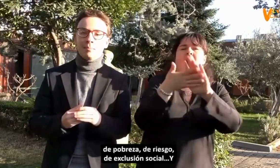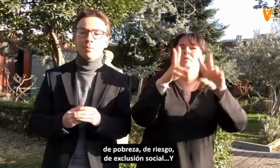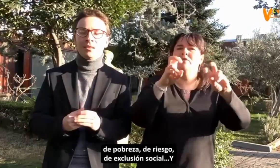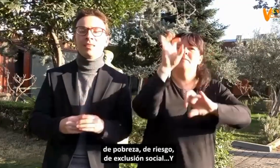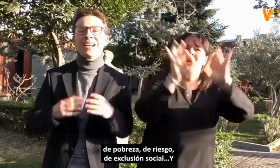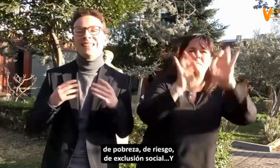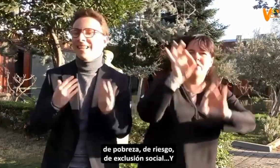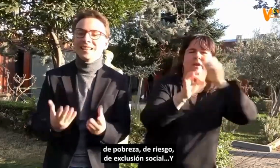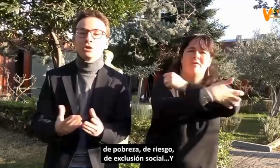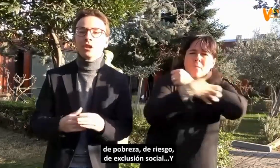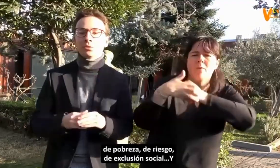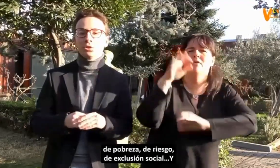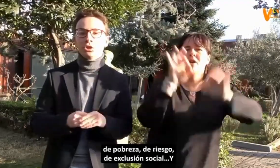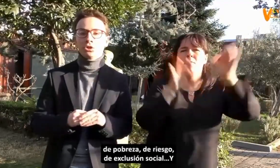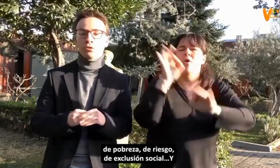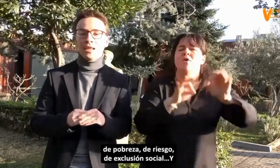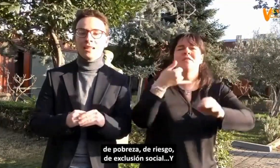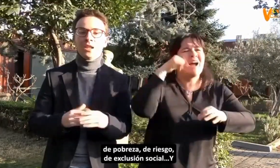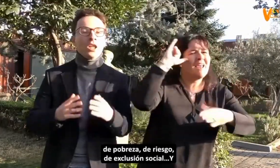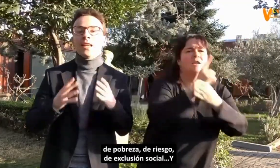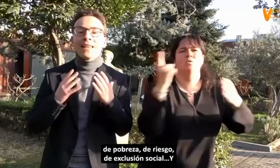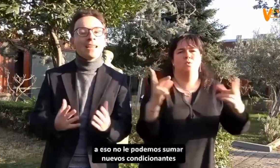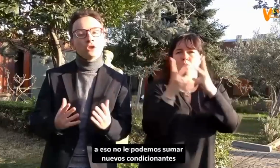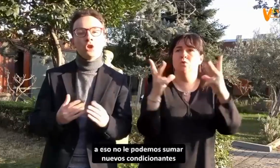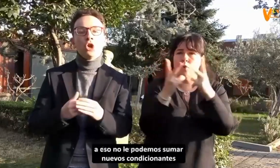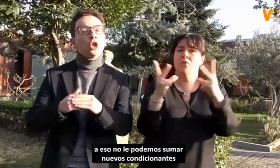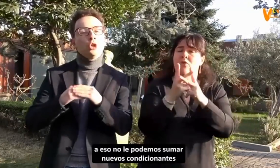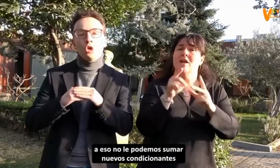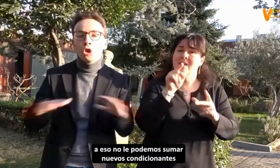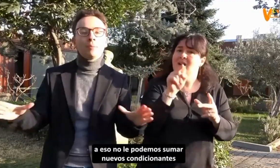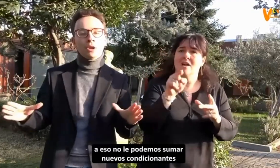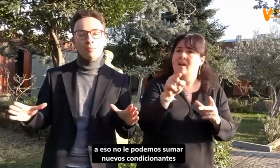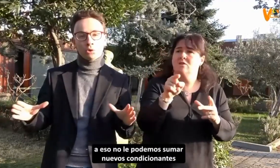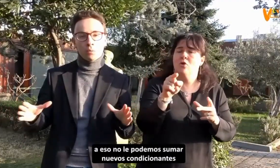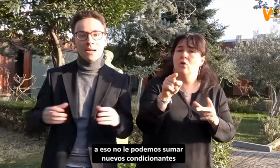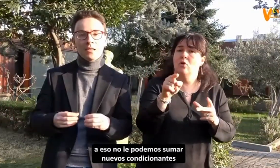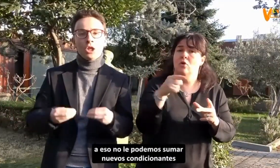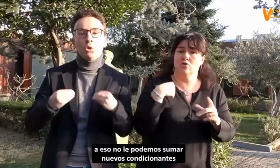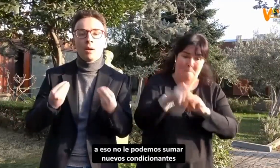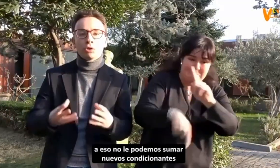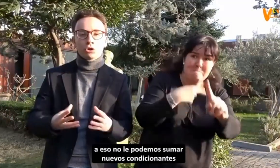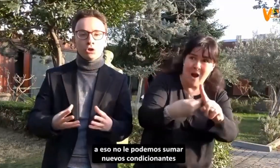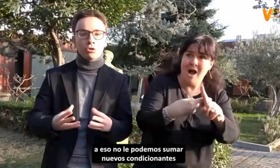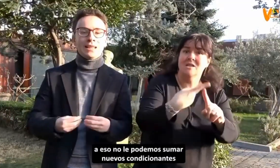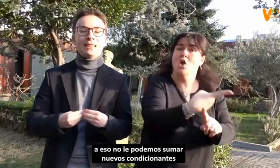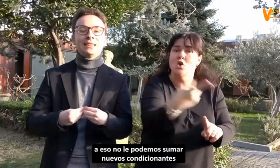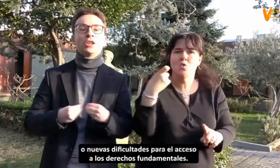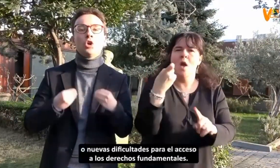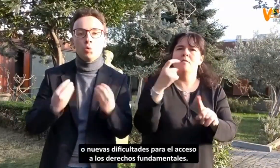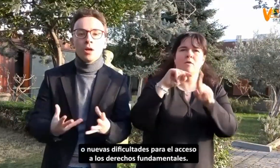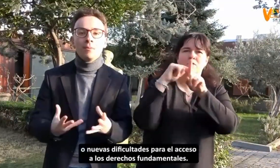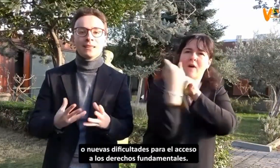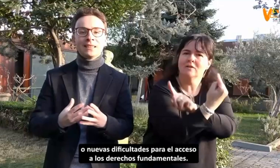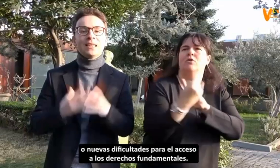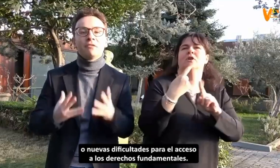índices de pobreza, de riesgo de exclusión social, y a eso no le podemos sumar nuevos condicionantes